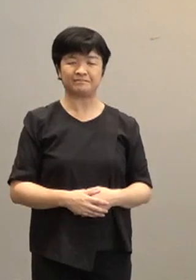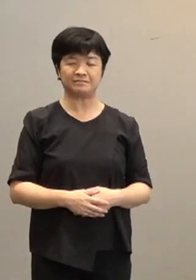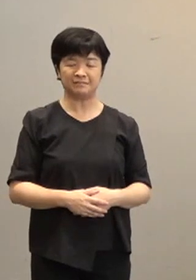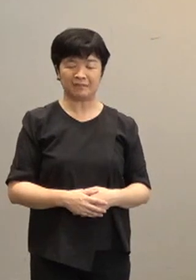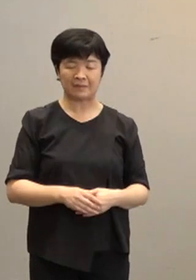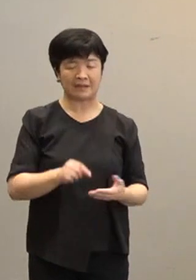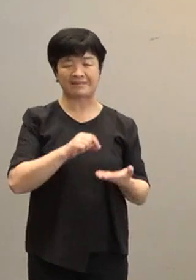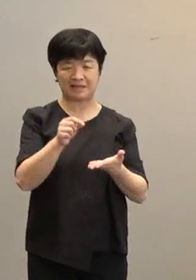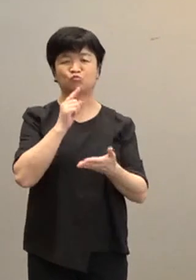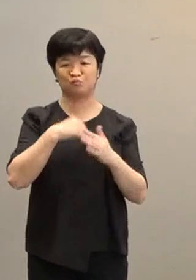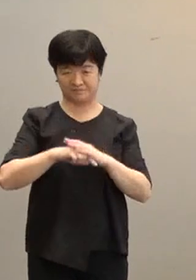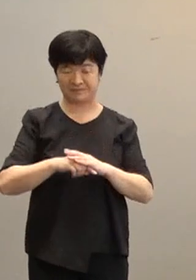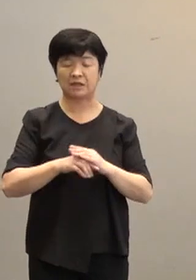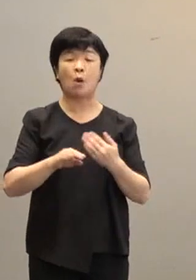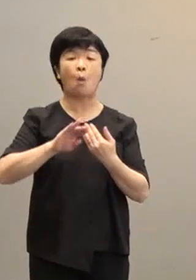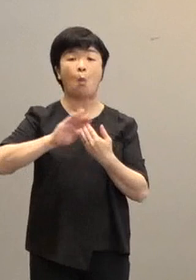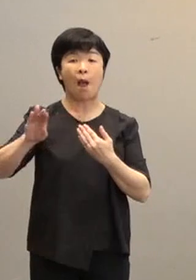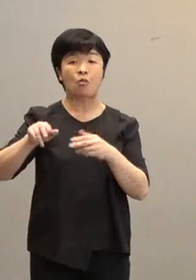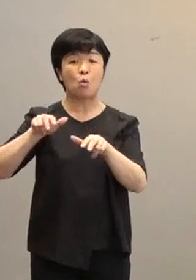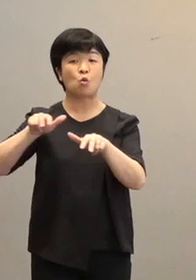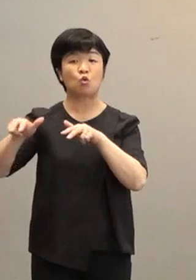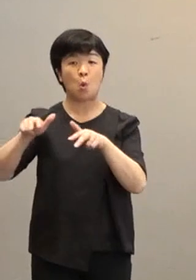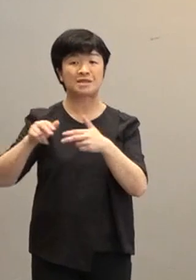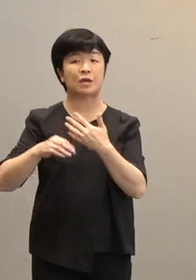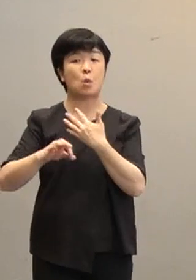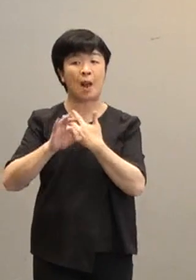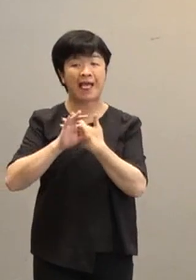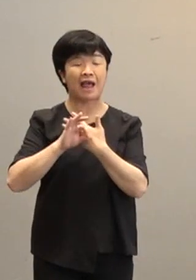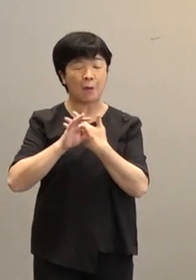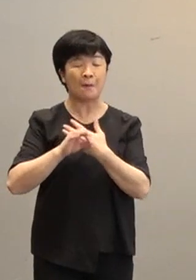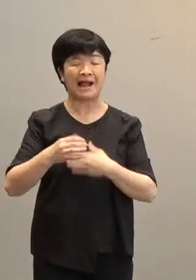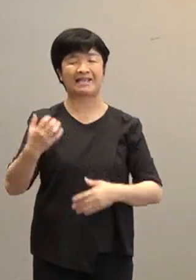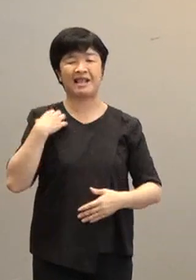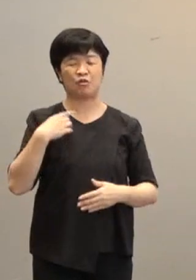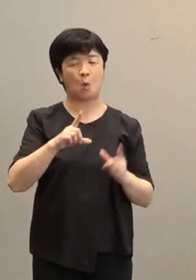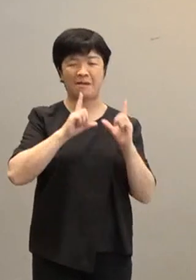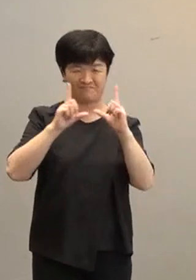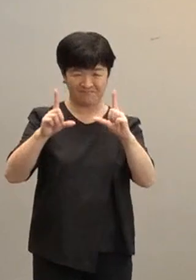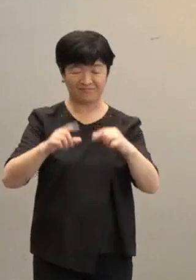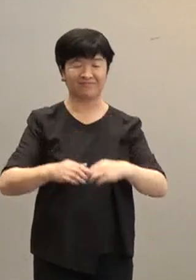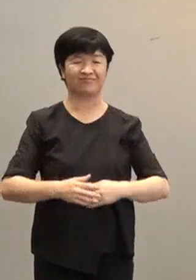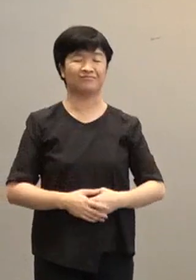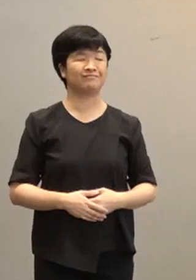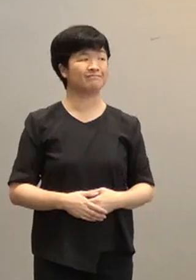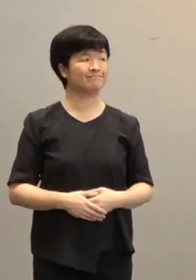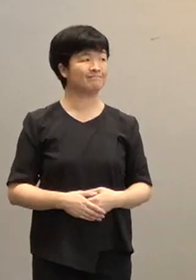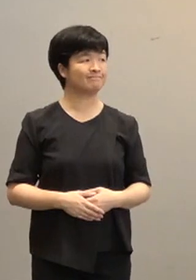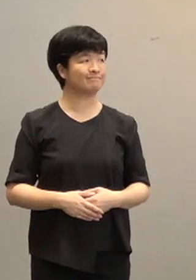ていただきました。で、他の自治体との例は所管の方から答えてもらえますか、